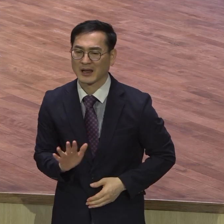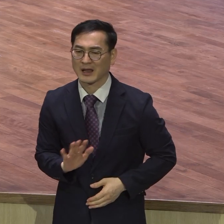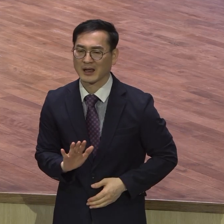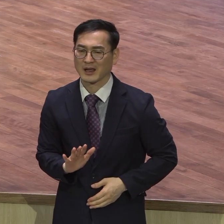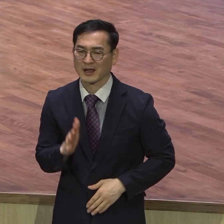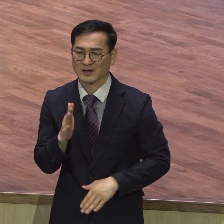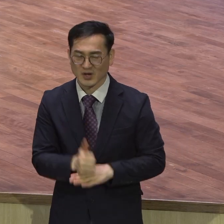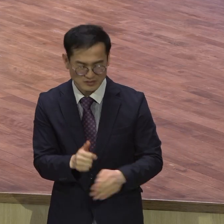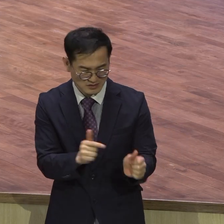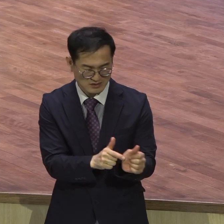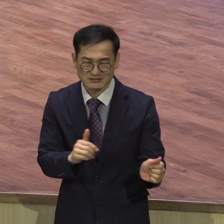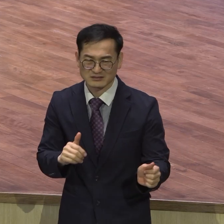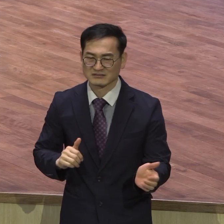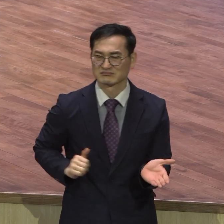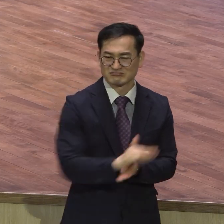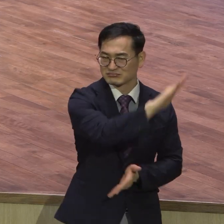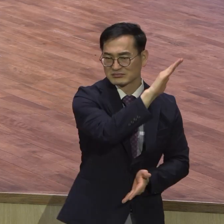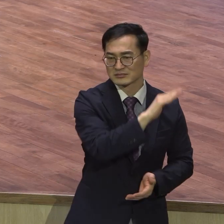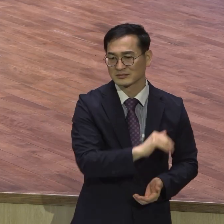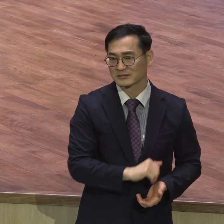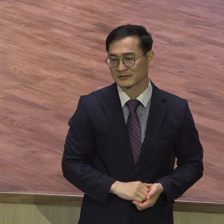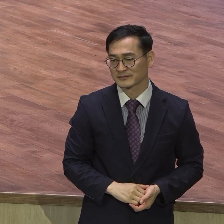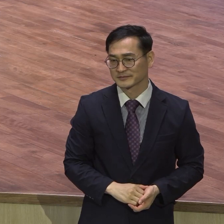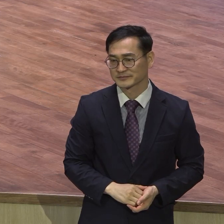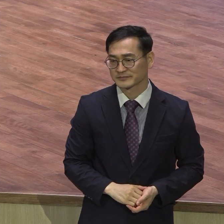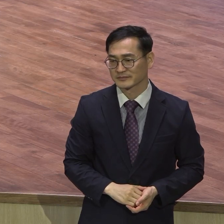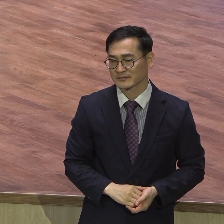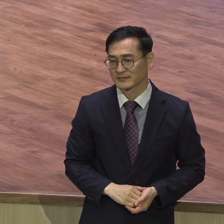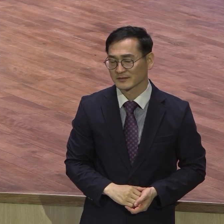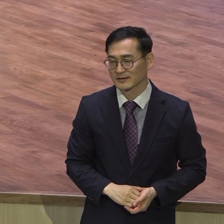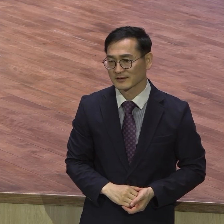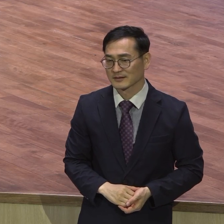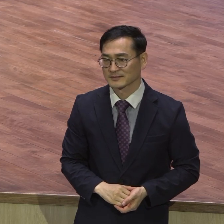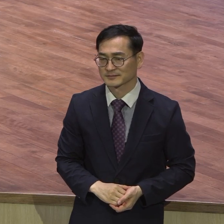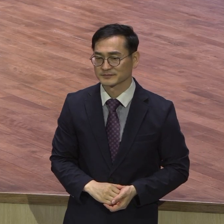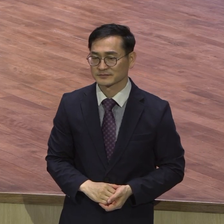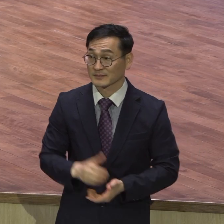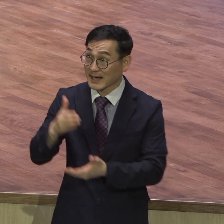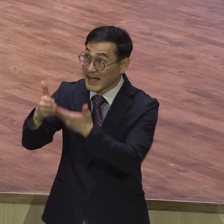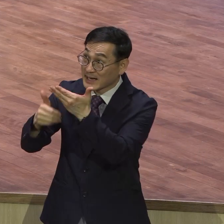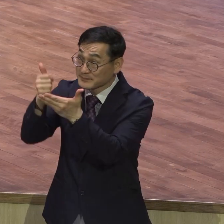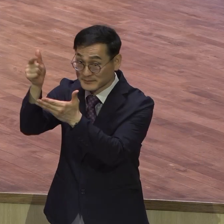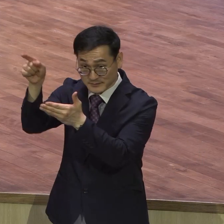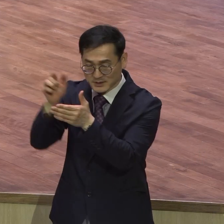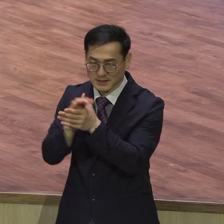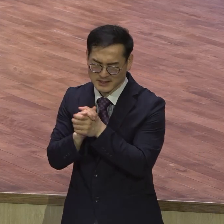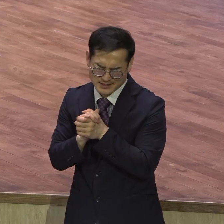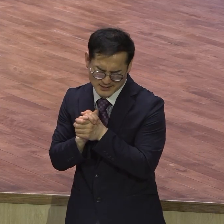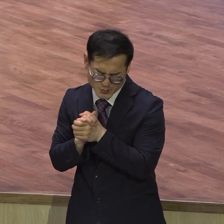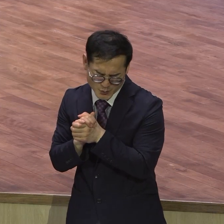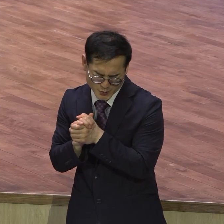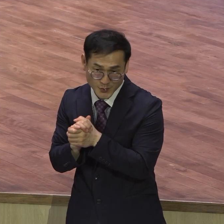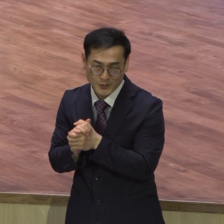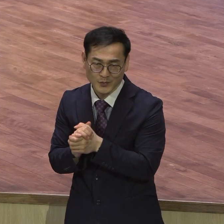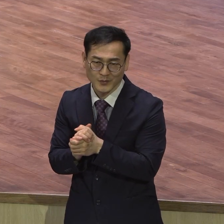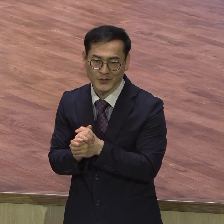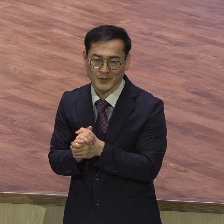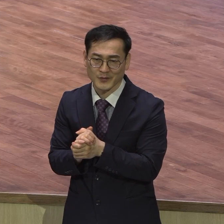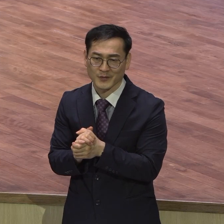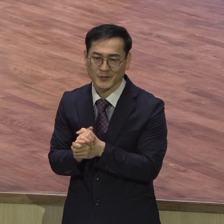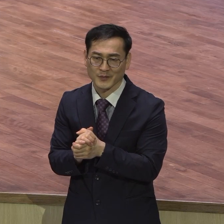하나님을 알기로 어떻게 하십니까 여러분 하나님 앞에 기도 여러분이요 정말로 이 말씀